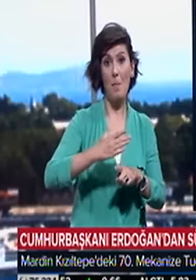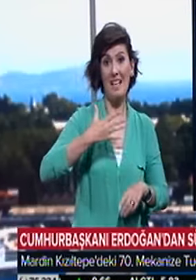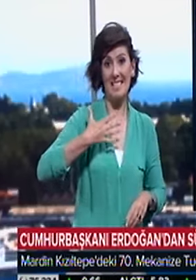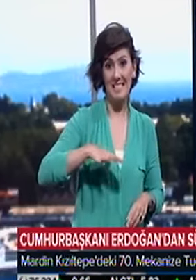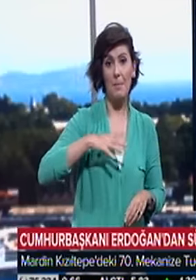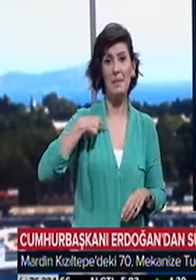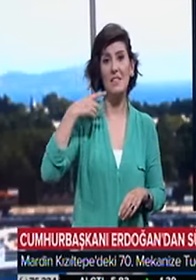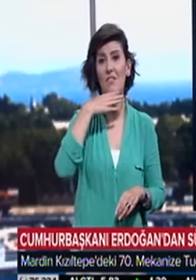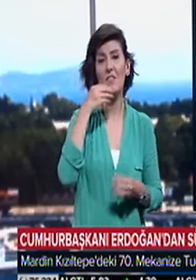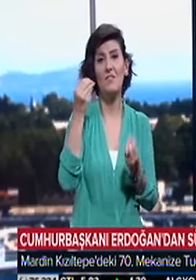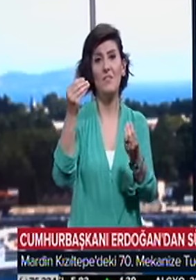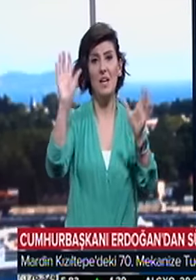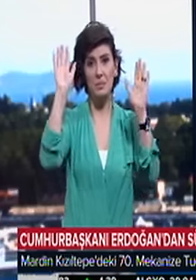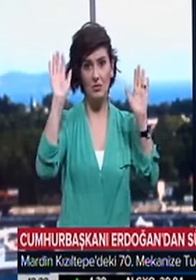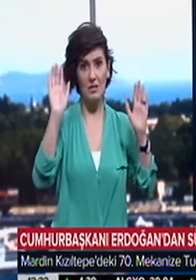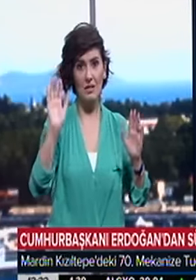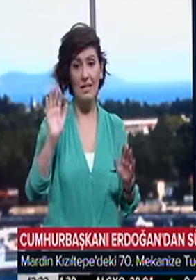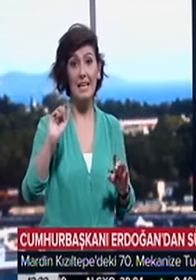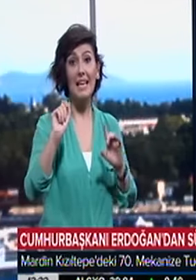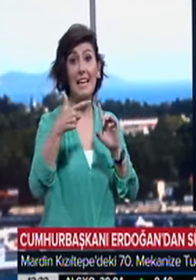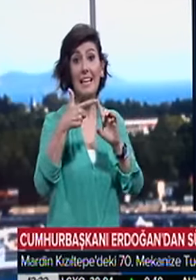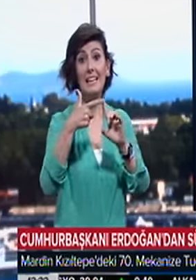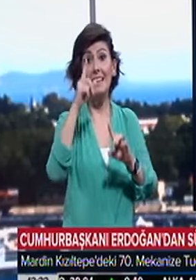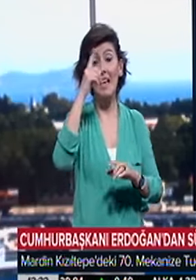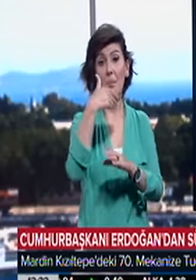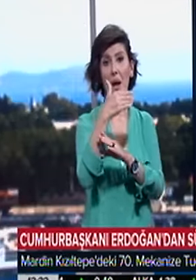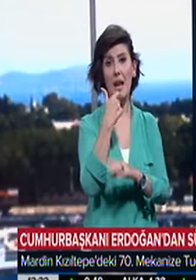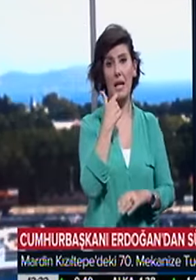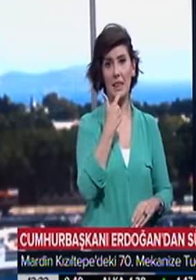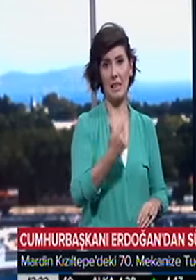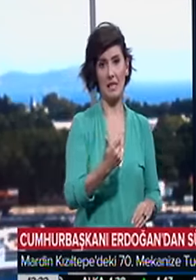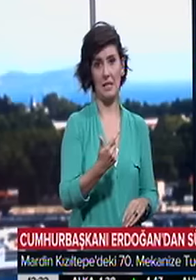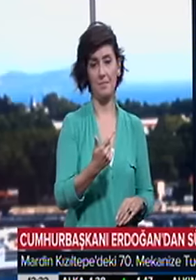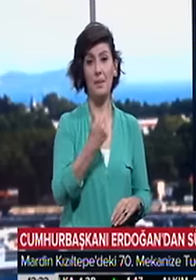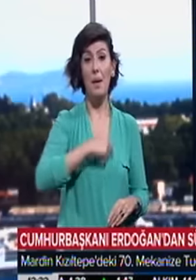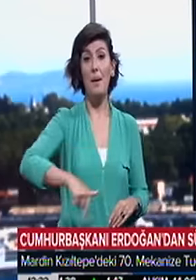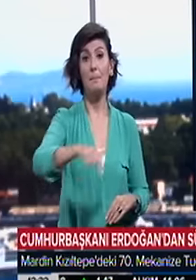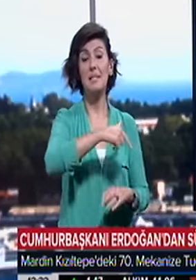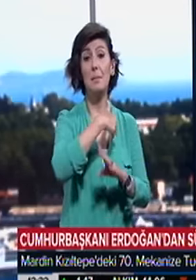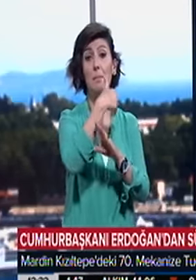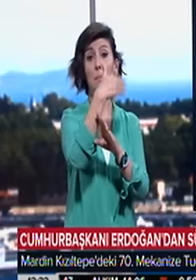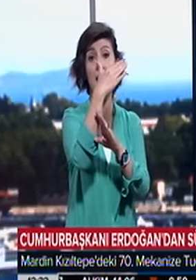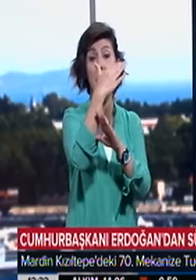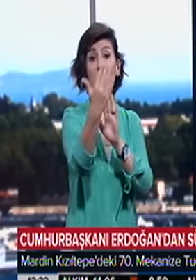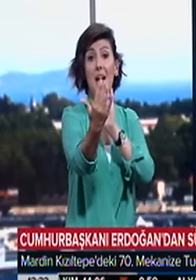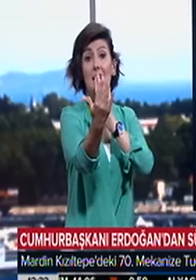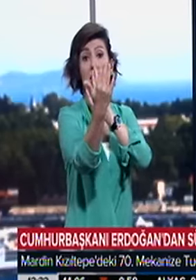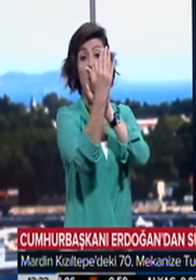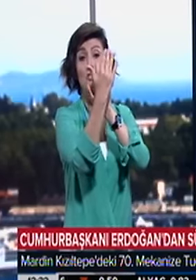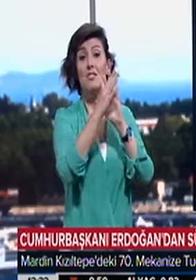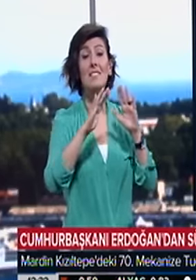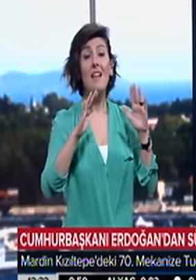biz fırsat vermeyeceğiz. İki, tek bayrak dedik. Bizim bayrağımızın